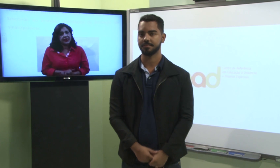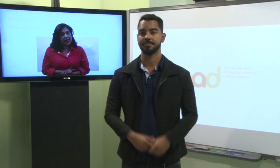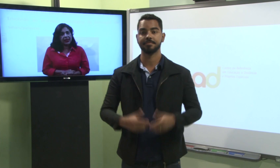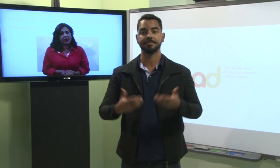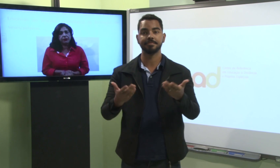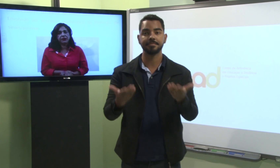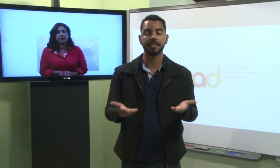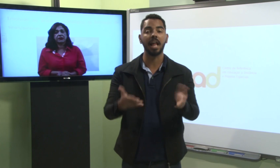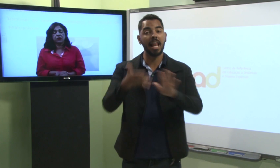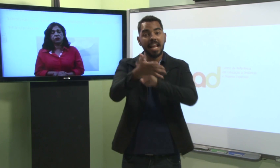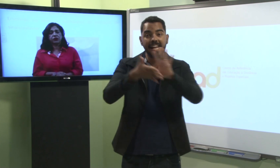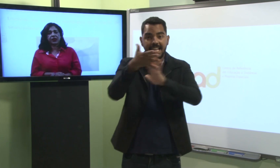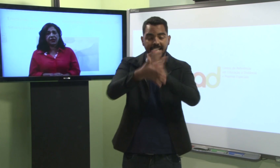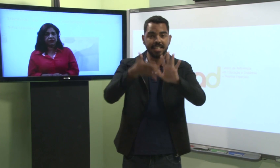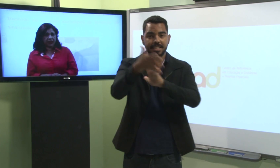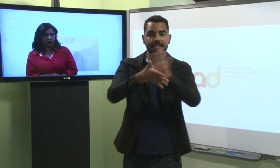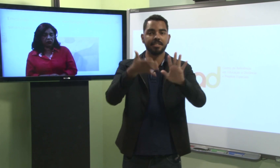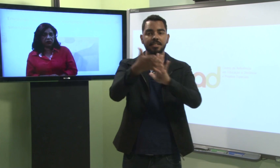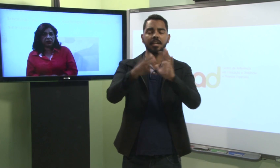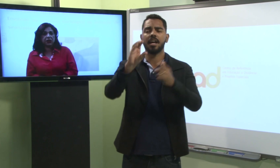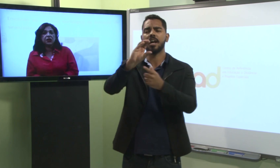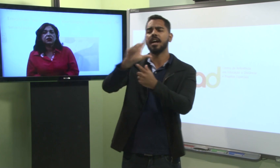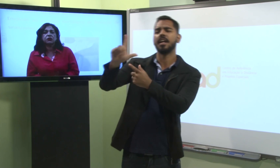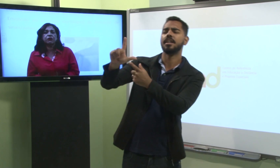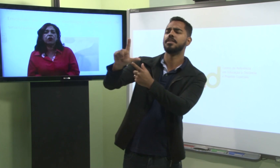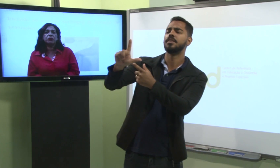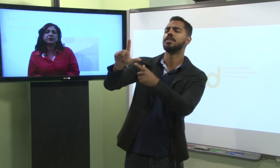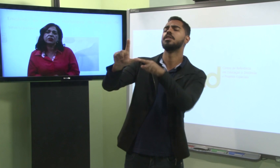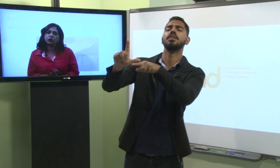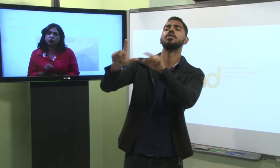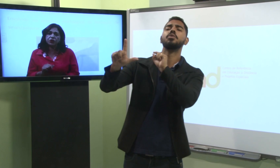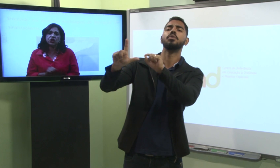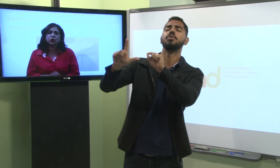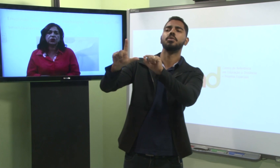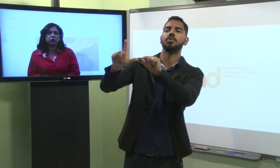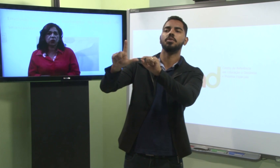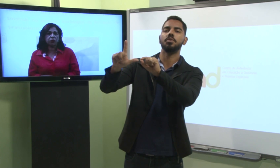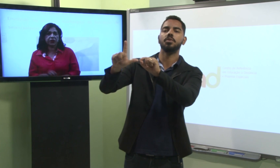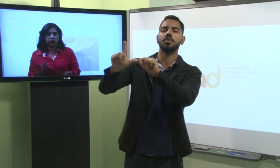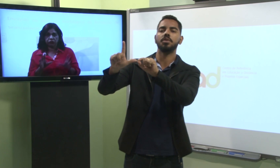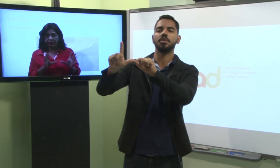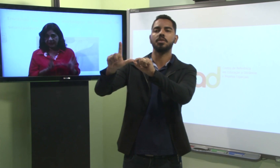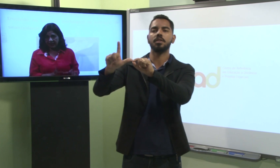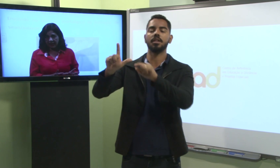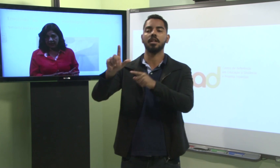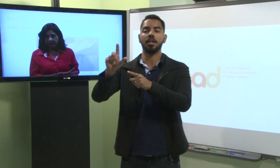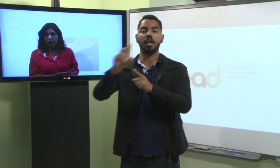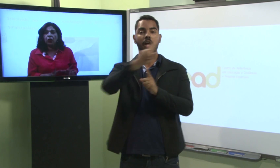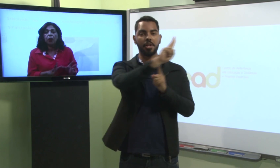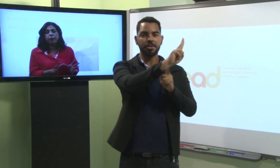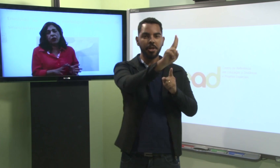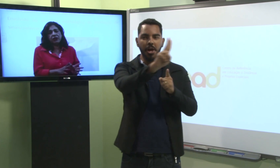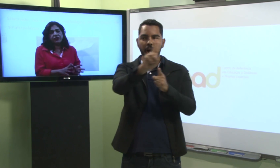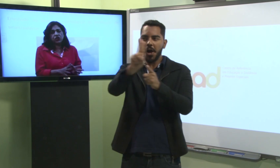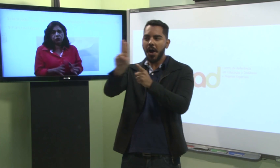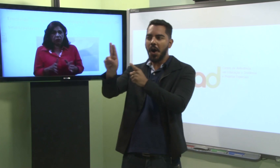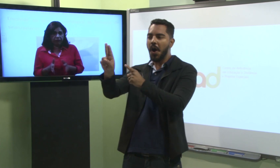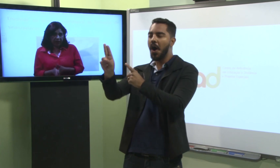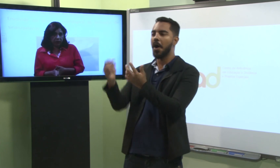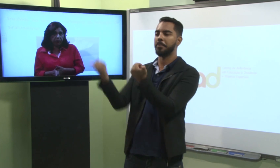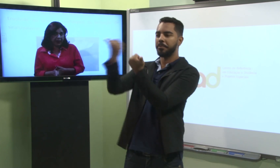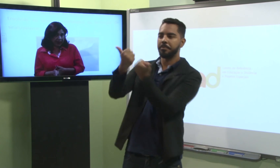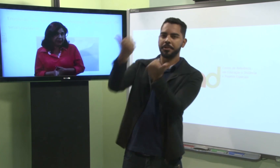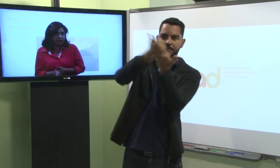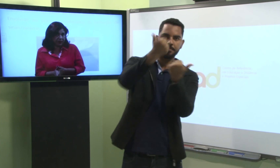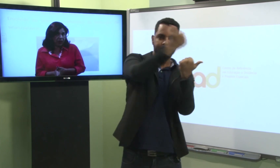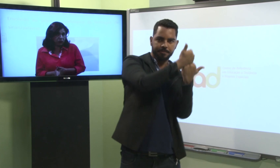Assim, na Libras, os classificadores são formas que, substituindo o nome que os precedem, podem vir junto ao